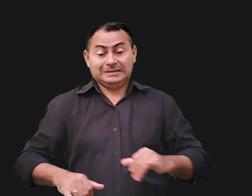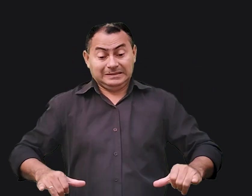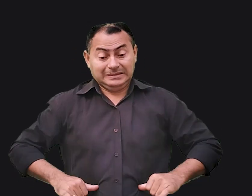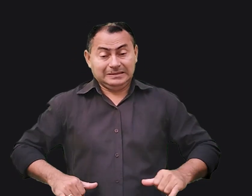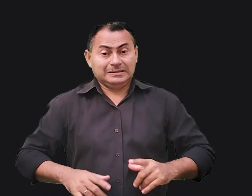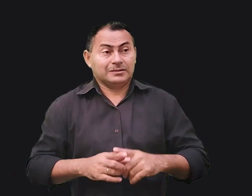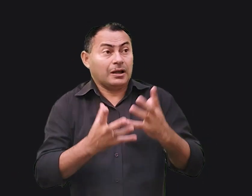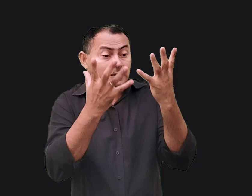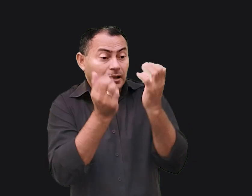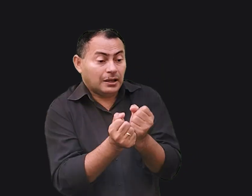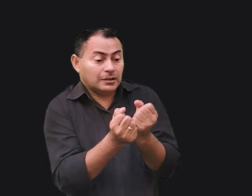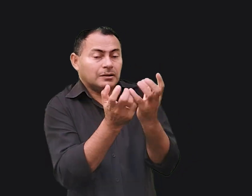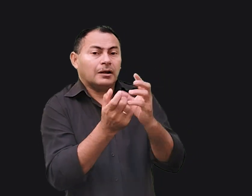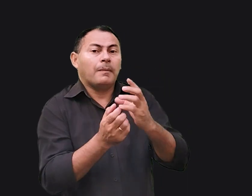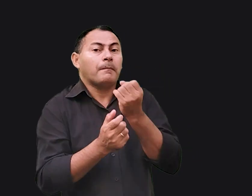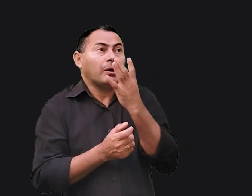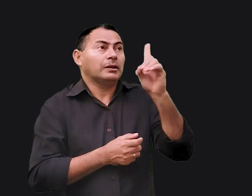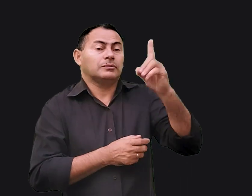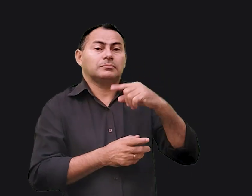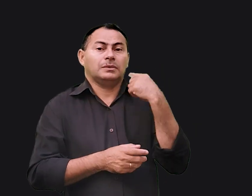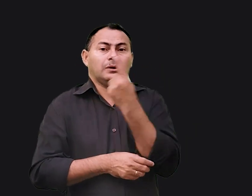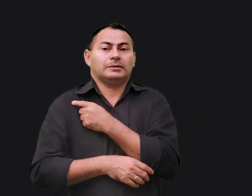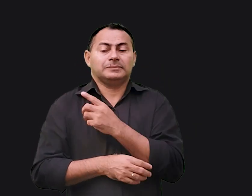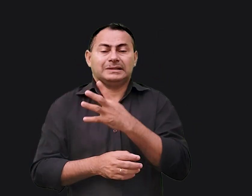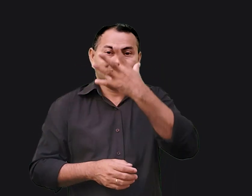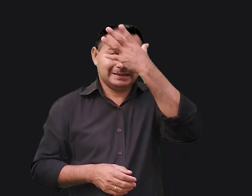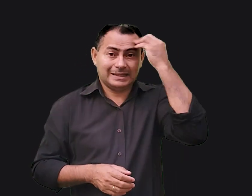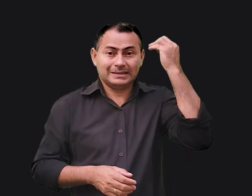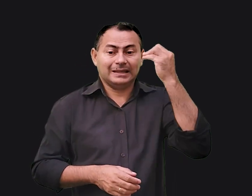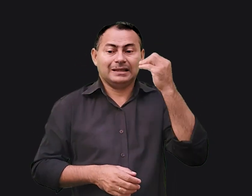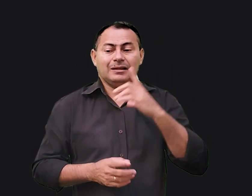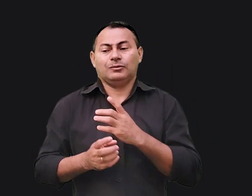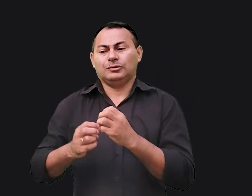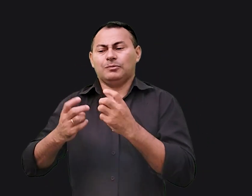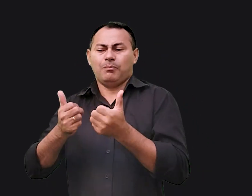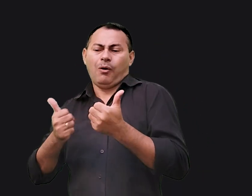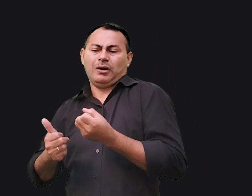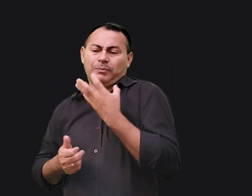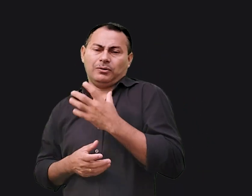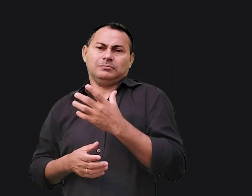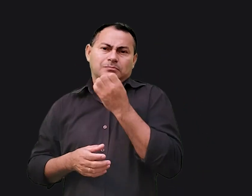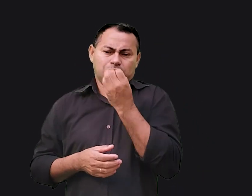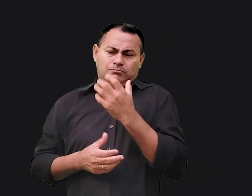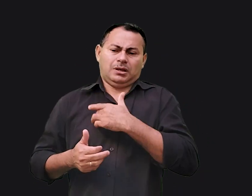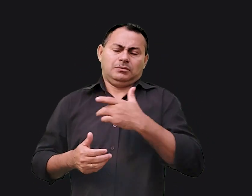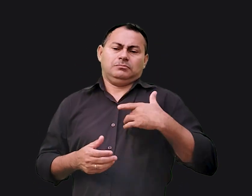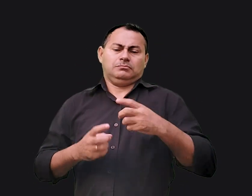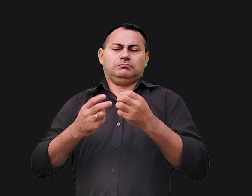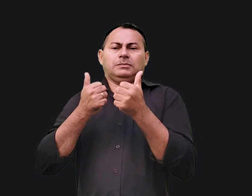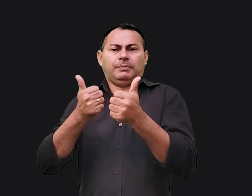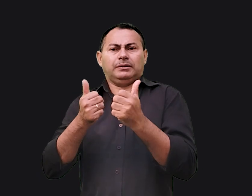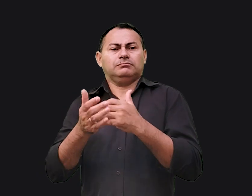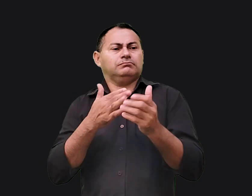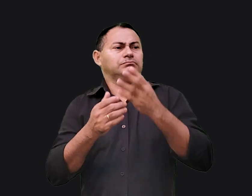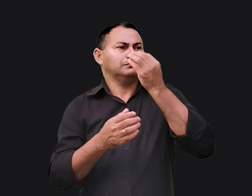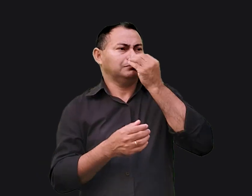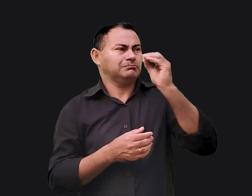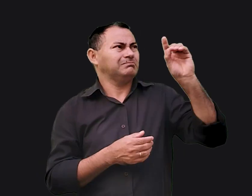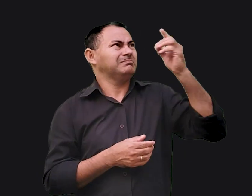usufruímos a bondade de Deus na nossa vida, acabamos por nos esquecer dele. Quando estamos bem, achamos que somos autossuficientes e que não